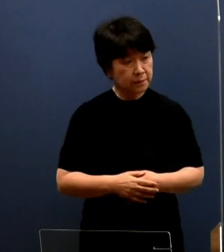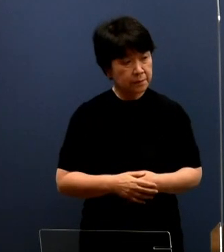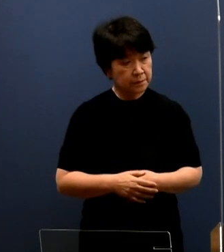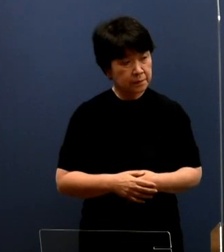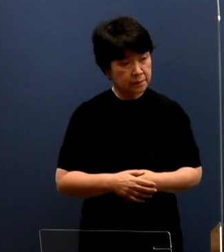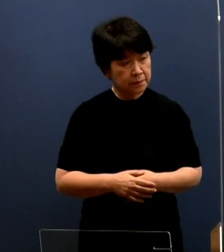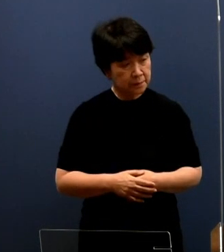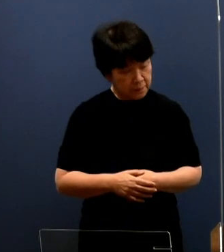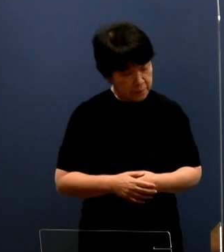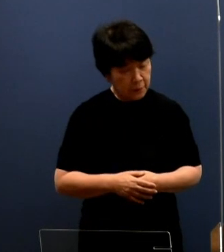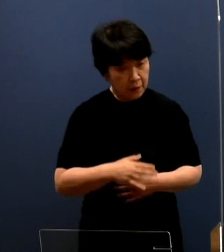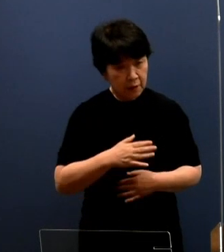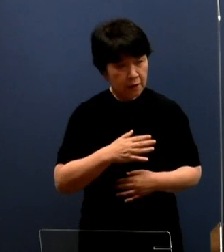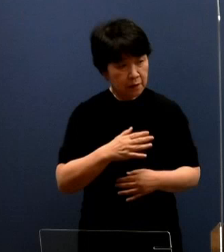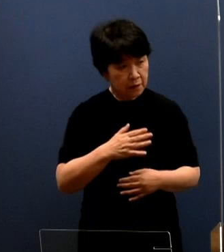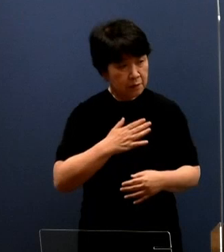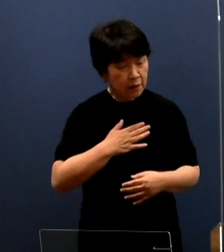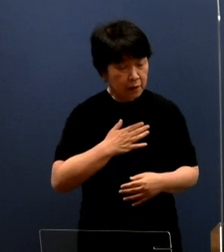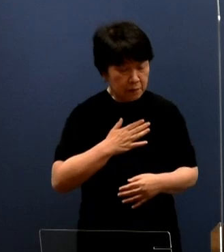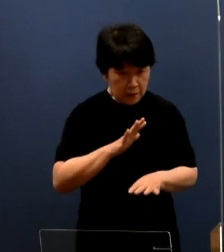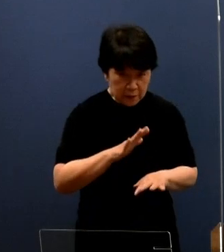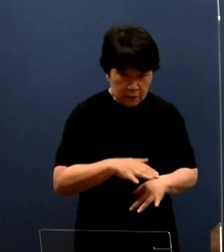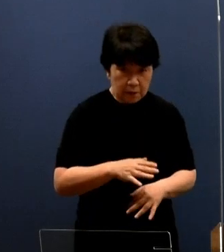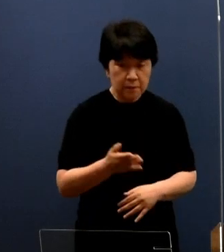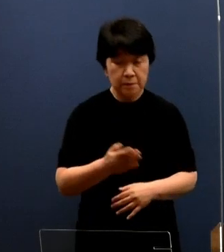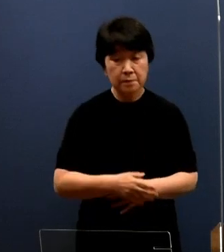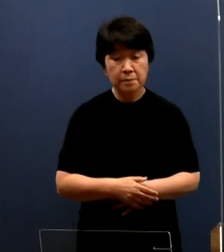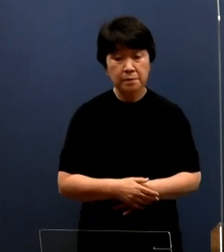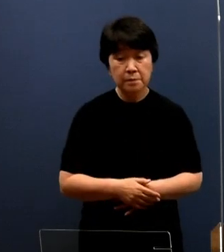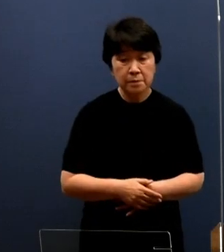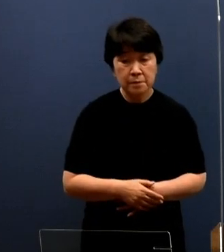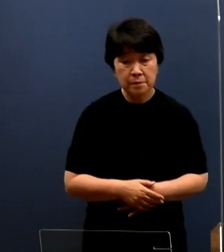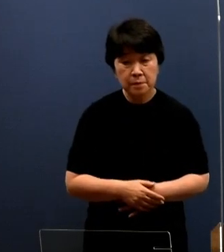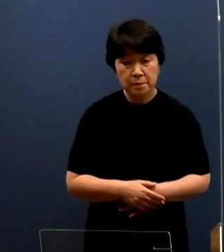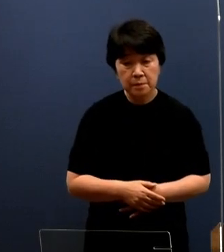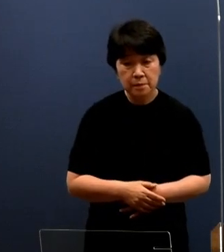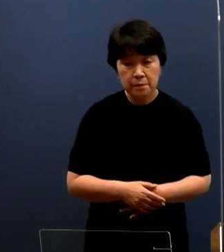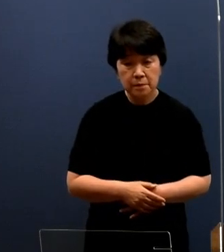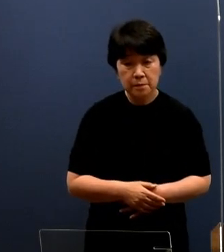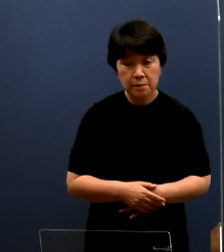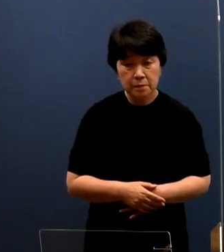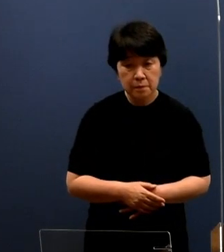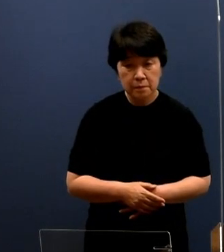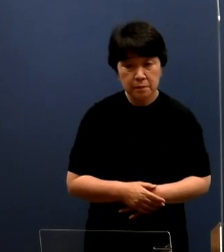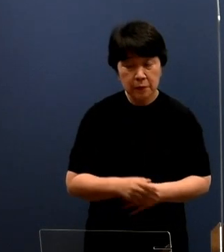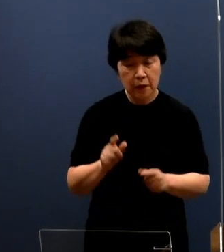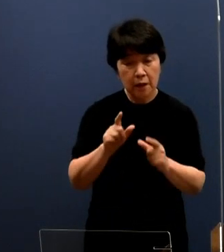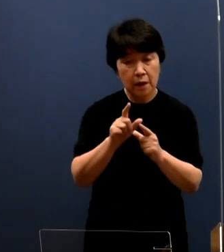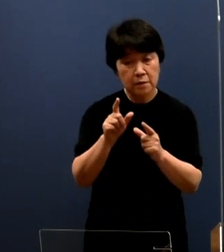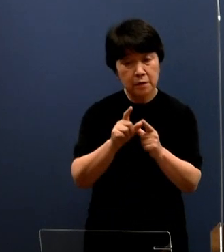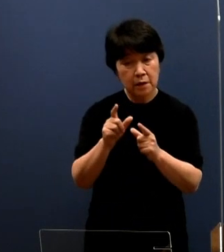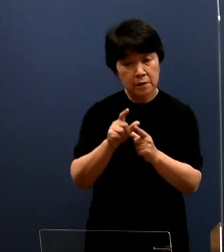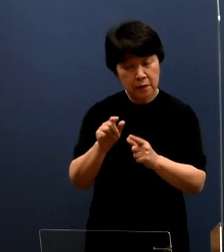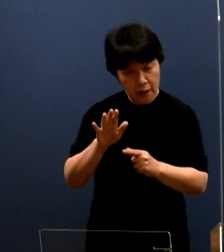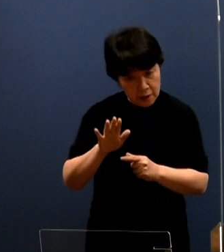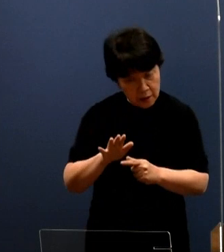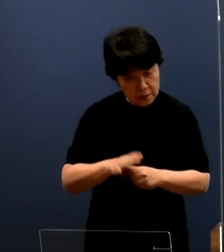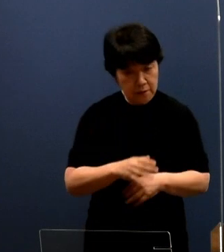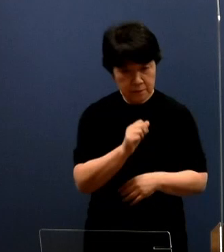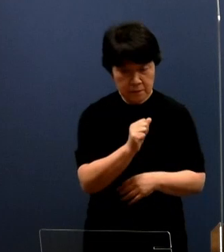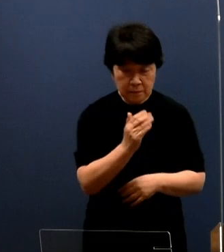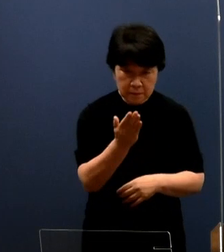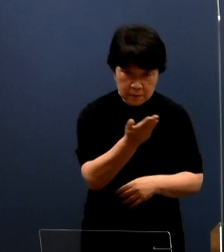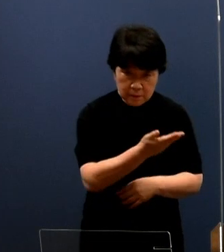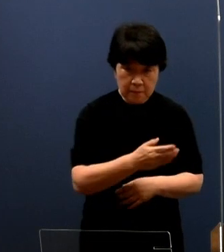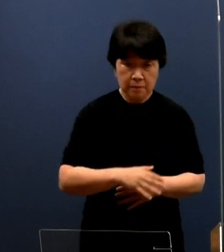はい、はい、はい、どうぞ。 すみません、 NHK の奥野です。よろしくお願いします。新